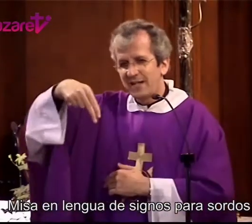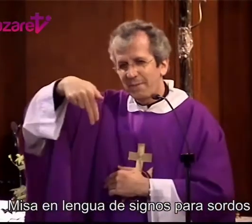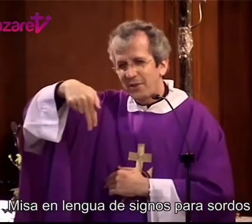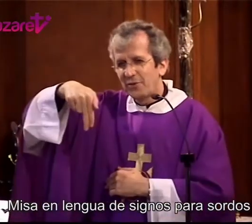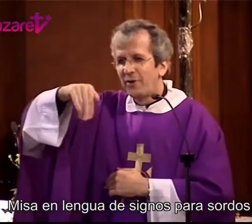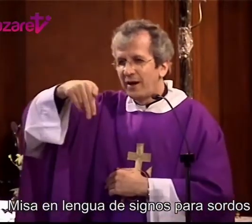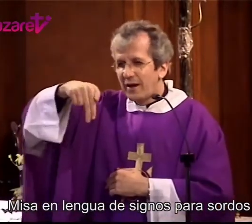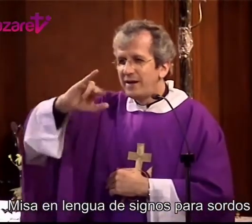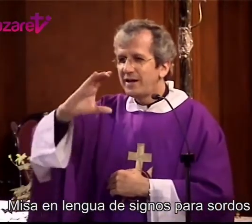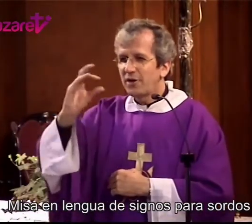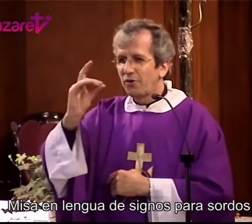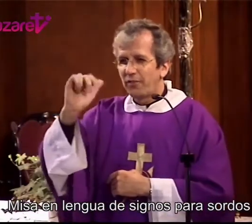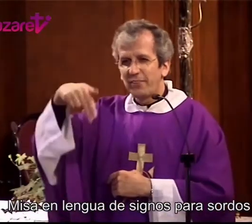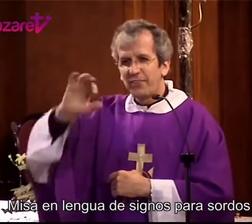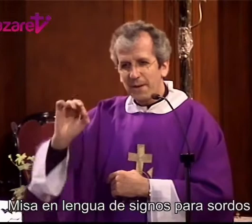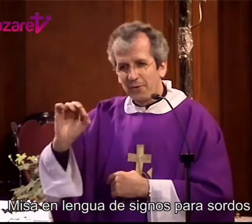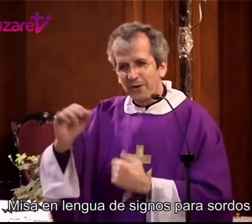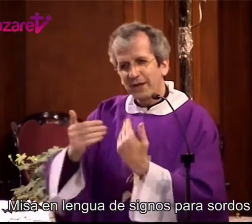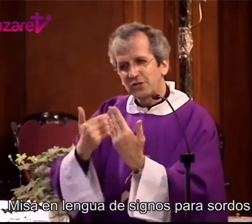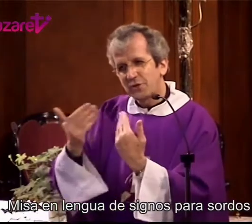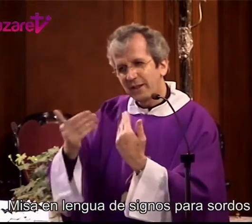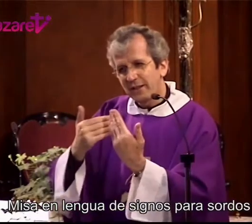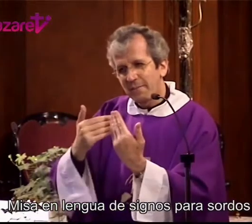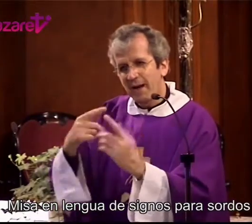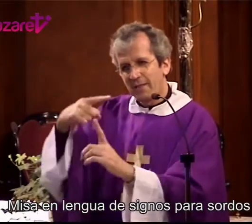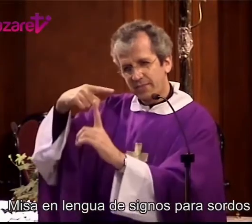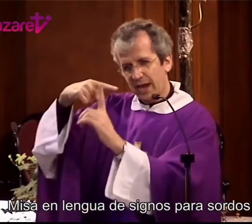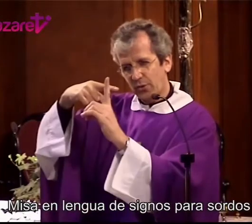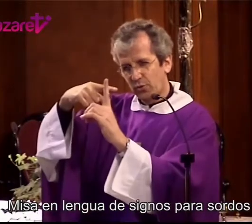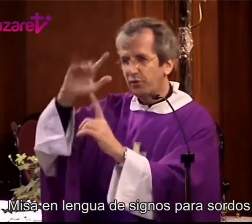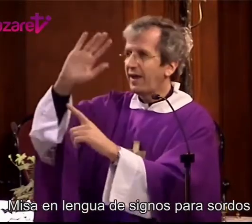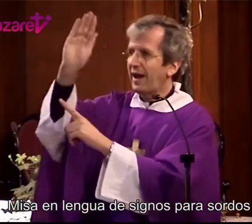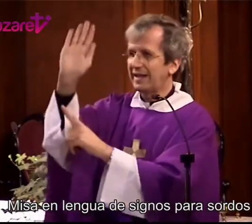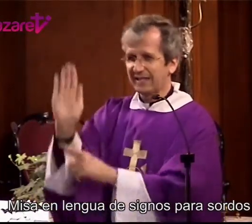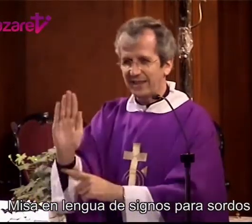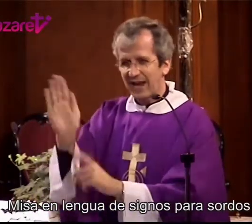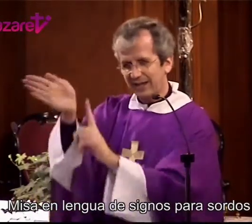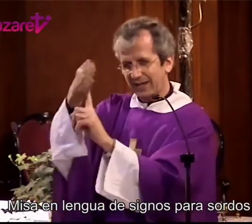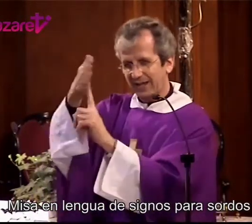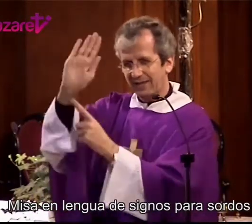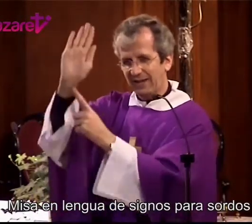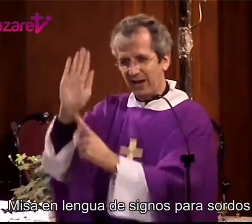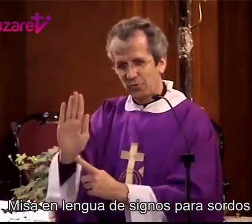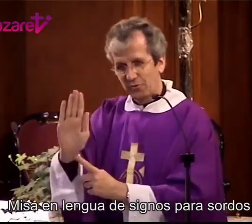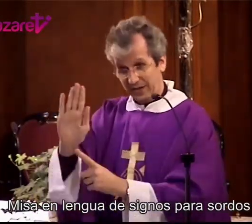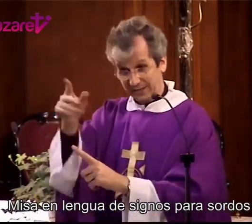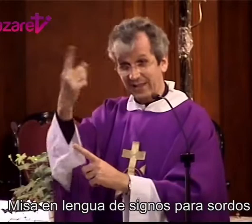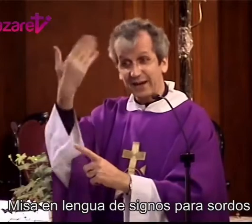llamado Nicodemo, sobre el tema de la cruz, el estandarte de la cruz, el estandarte que